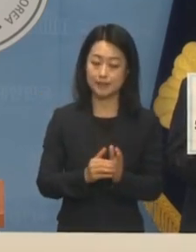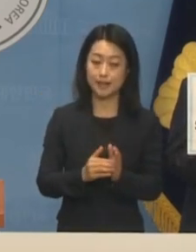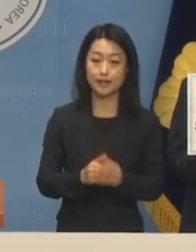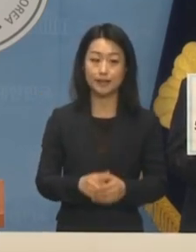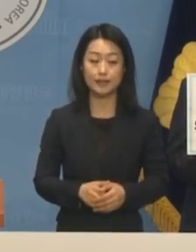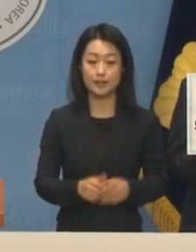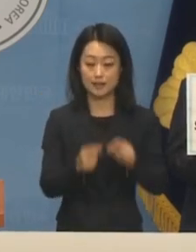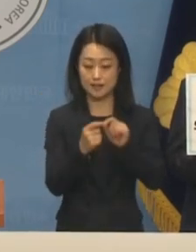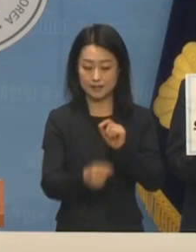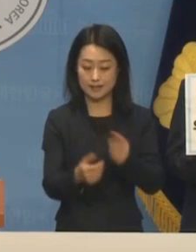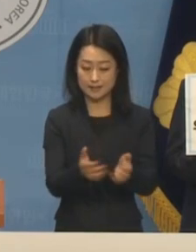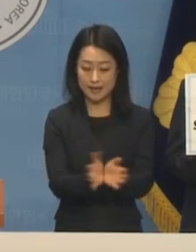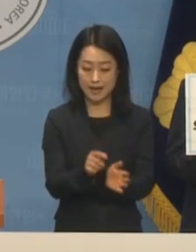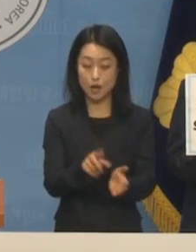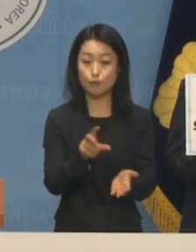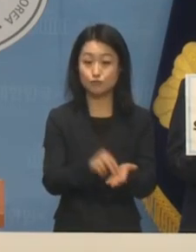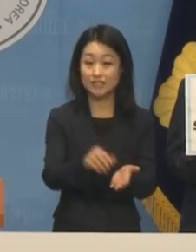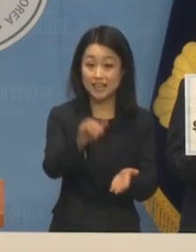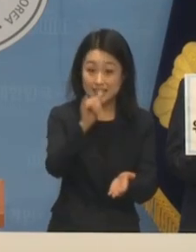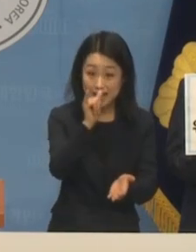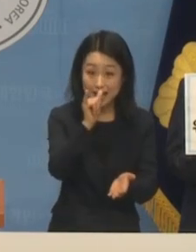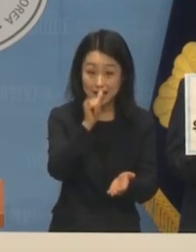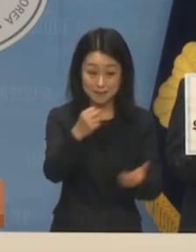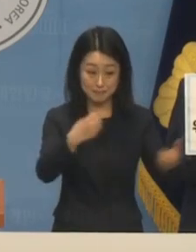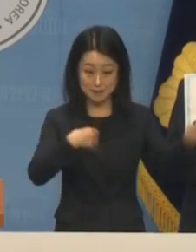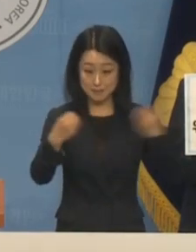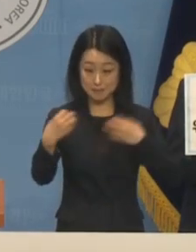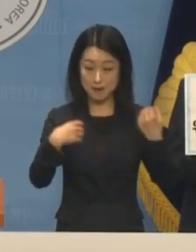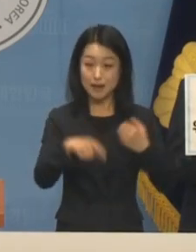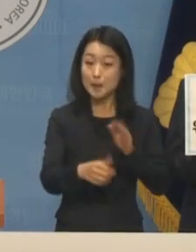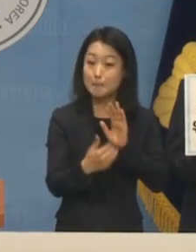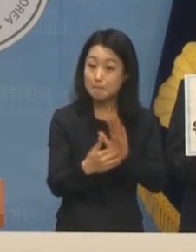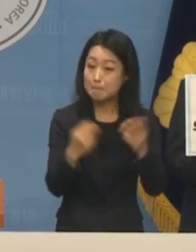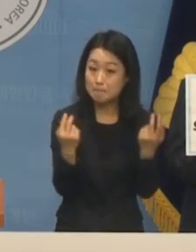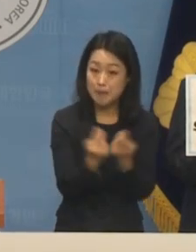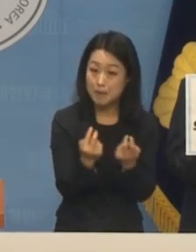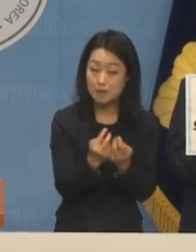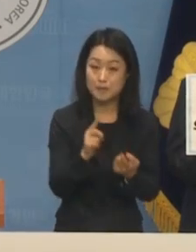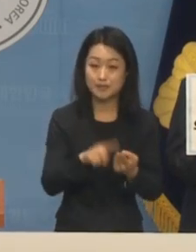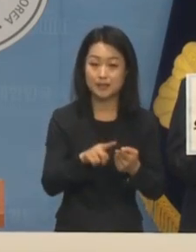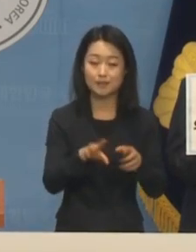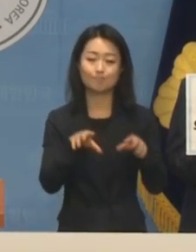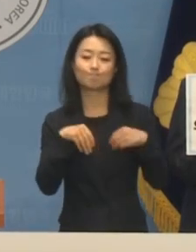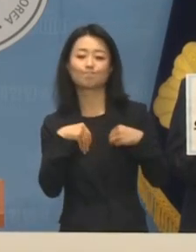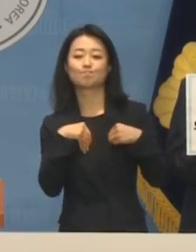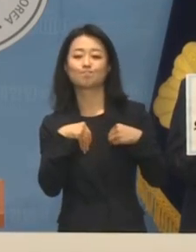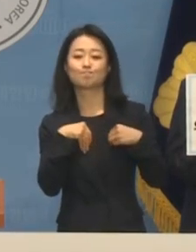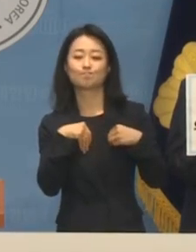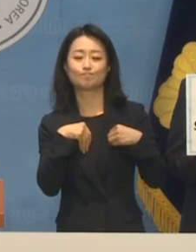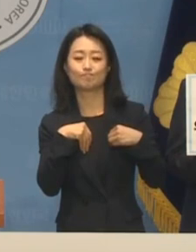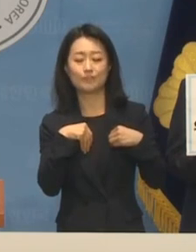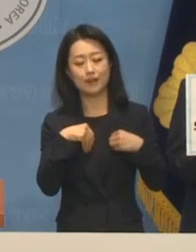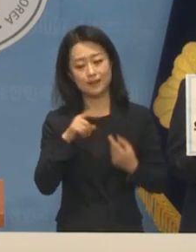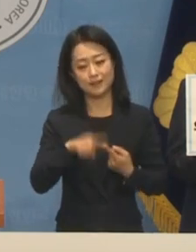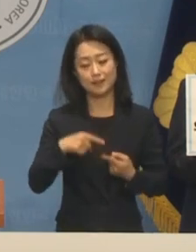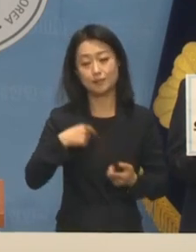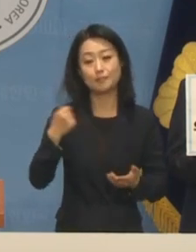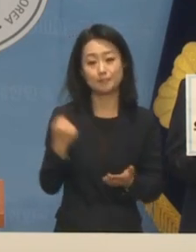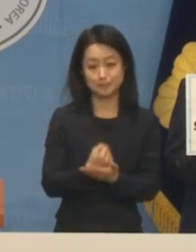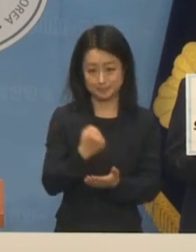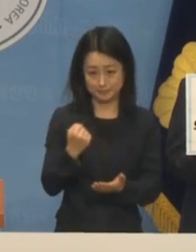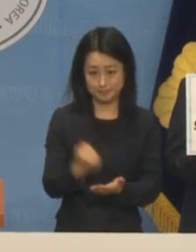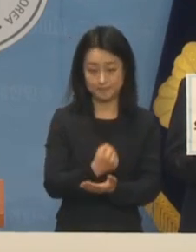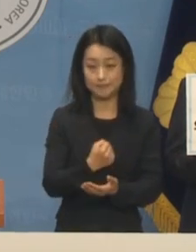모두들 위성정당이 문제라고 하시면서 정작 위성정당을 막을 수 있는 방법에 대해서는 이렇게 대안이 만들어지지 않는 것인가에 대해서 정말 시민